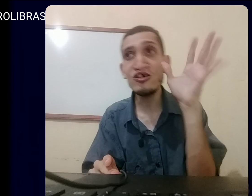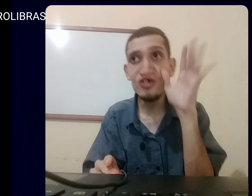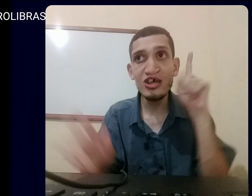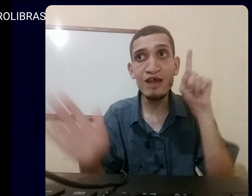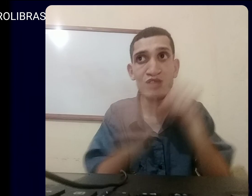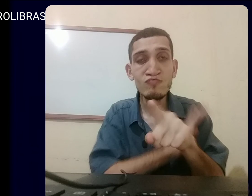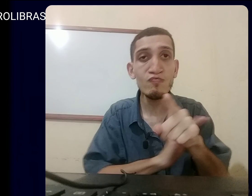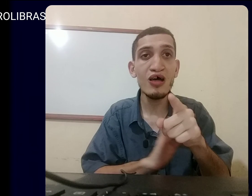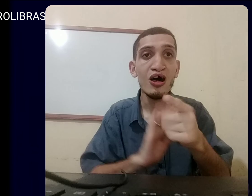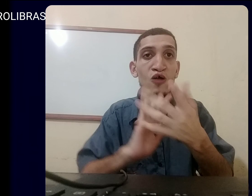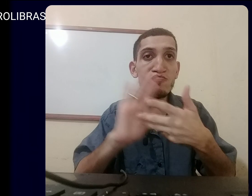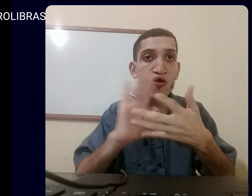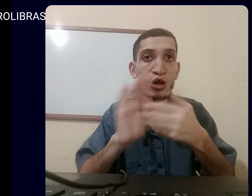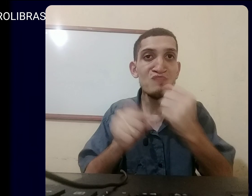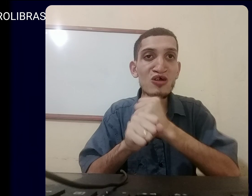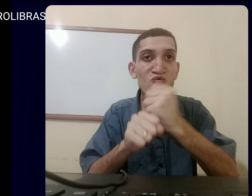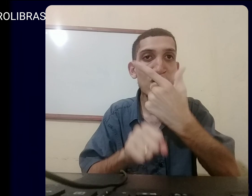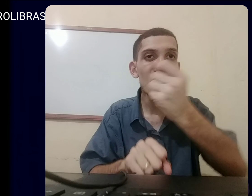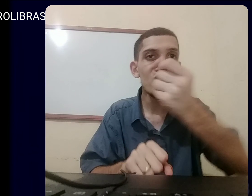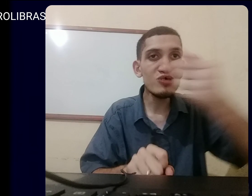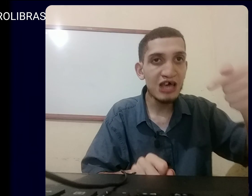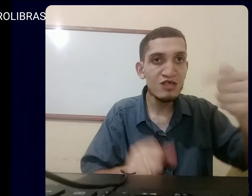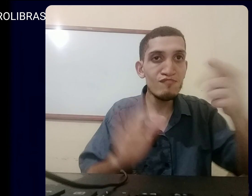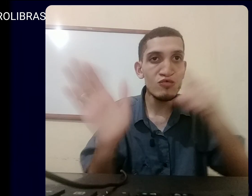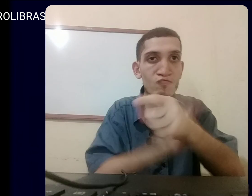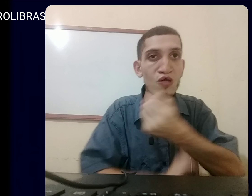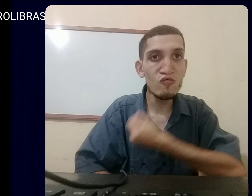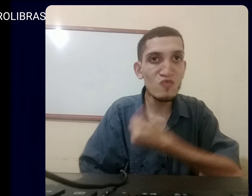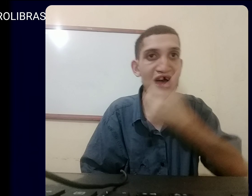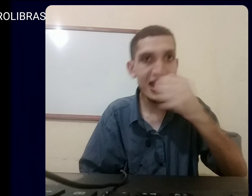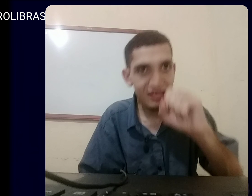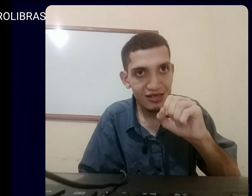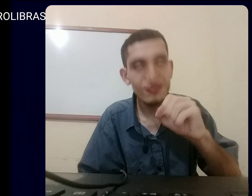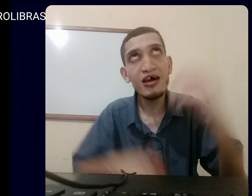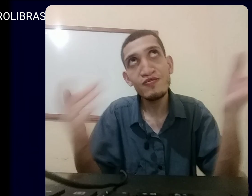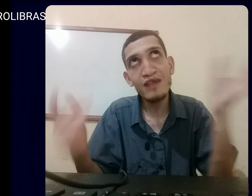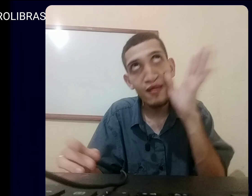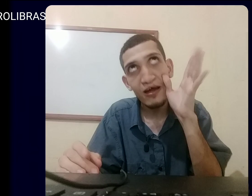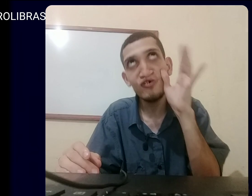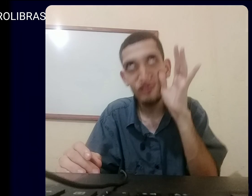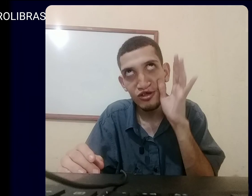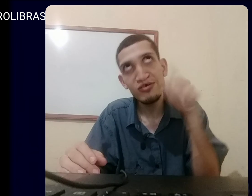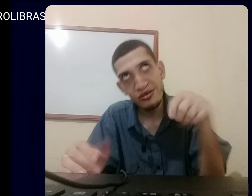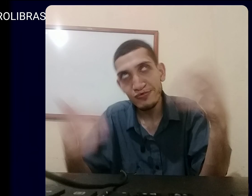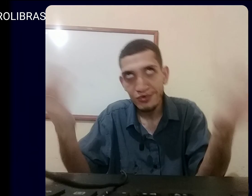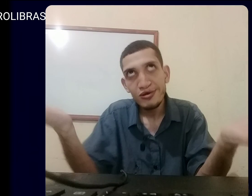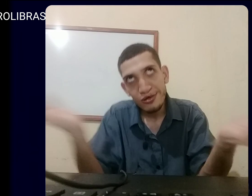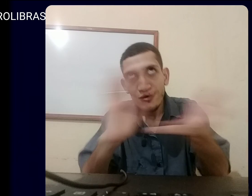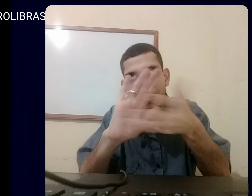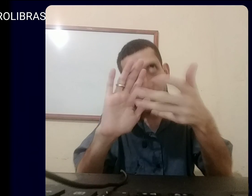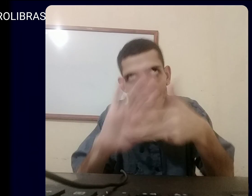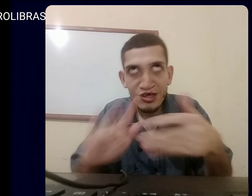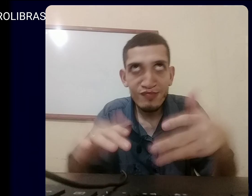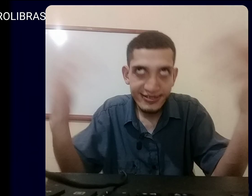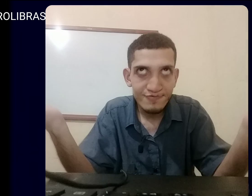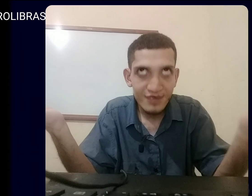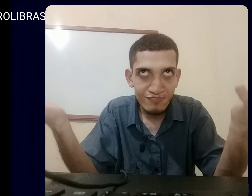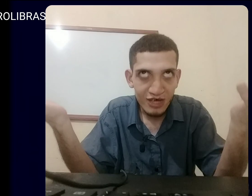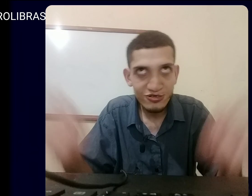bora lá assistir a pergunta do ProLibras do ano 2017, pergunta número 10, né? A gente ainda tá assistindo aqui o